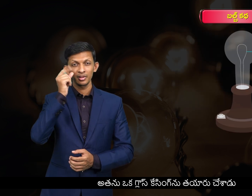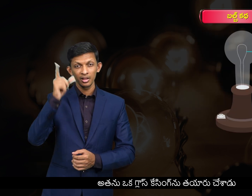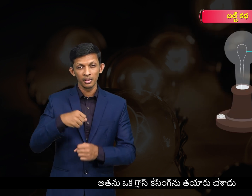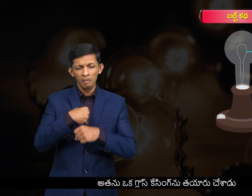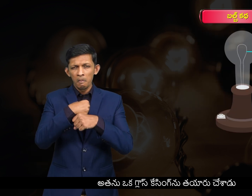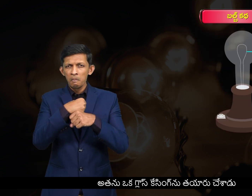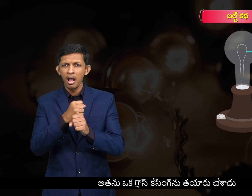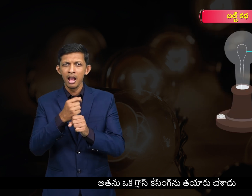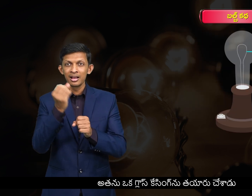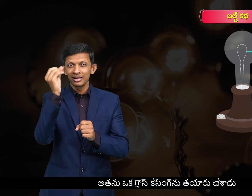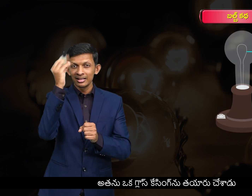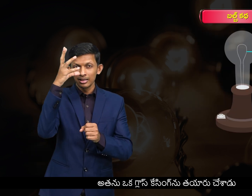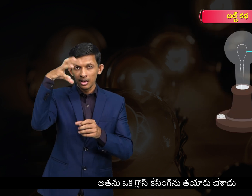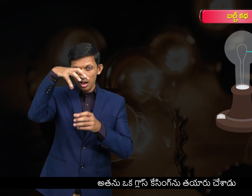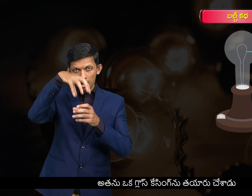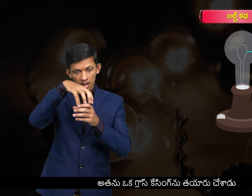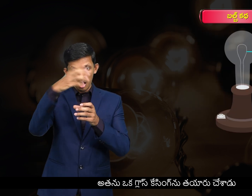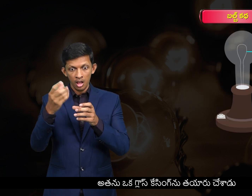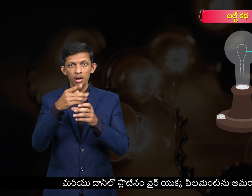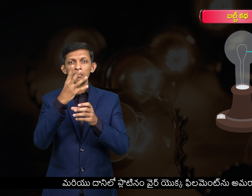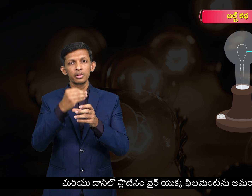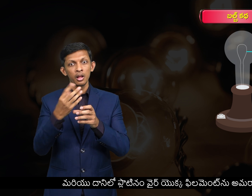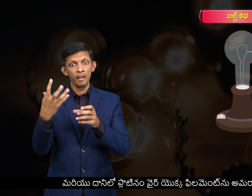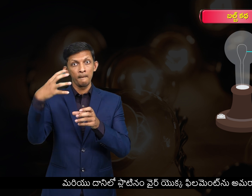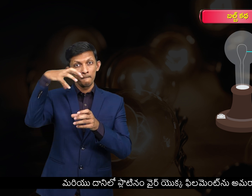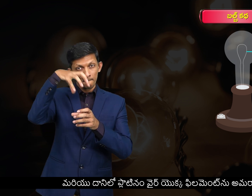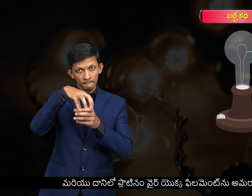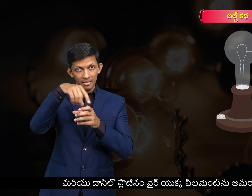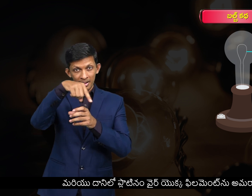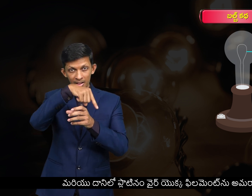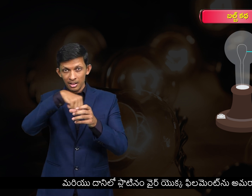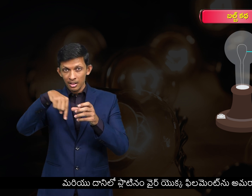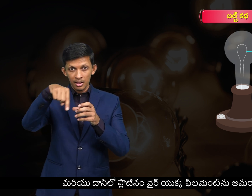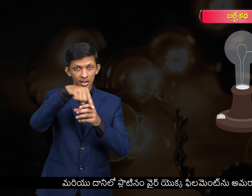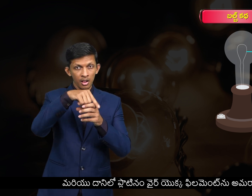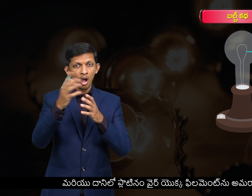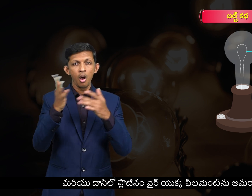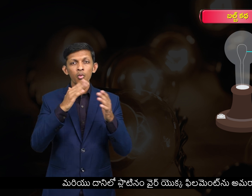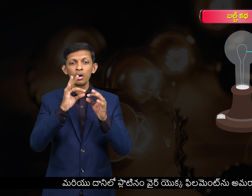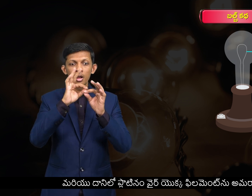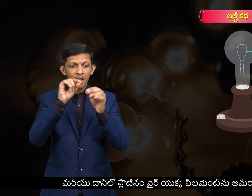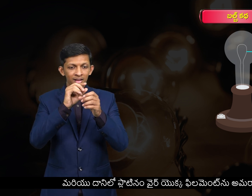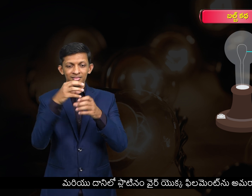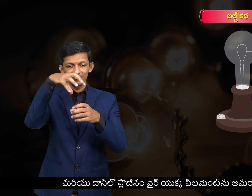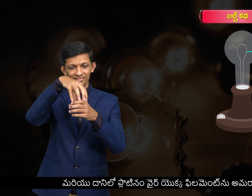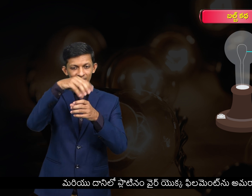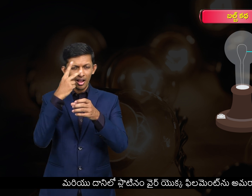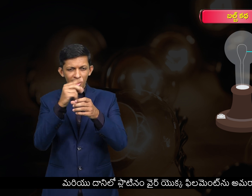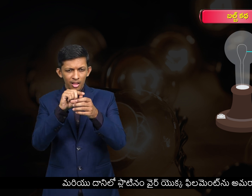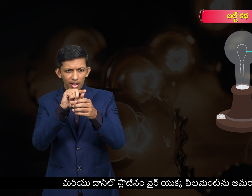అతను ఒక గ్లాస్ కేసింగ్ను తయారు చేశాడు మరియు దానిలో ప్లాటినం వైర్ యొక్క ఫిలమెంట్ను